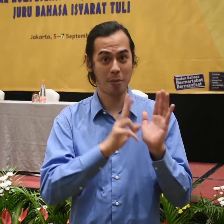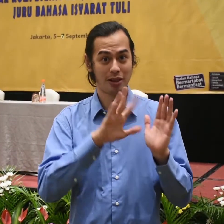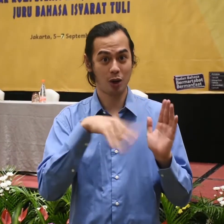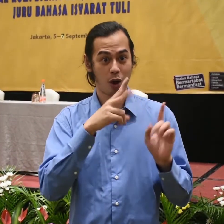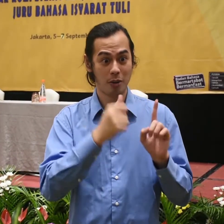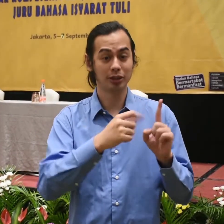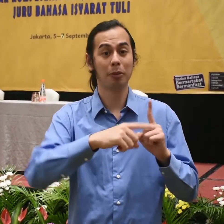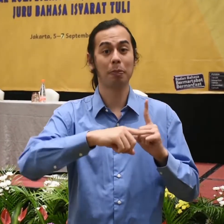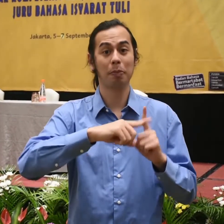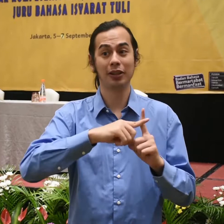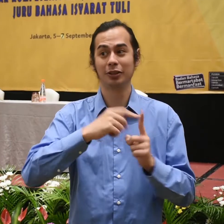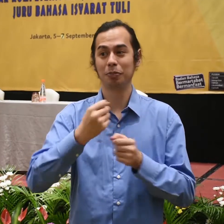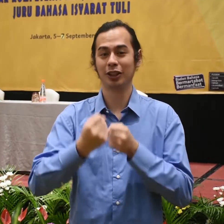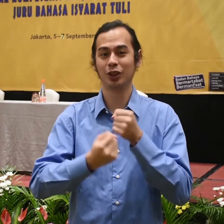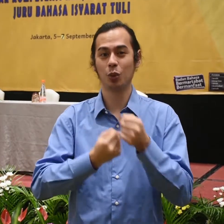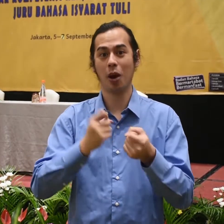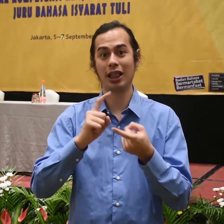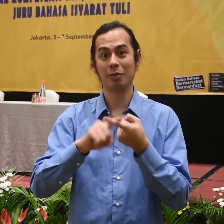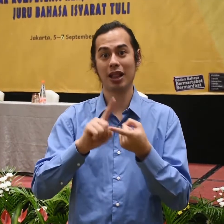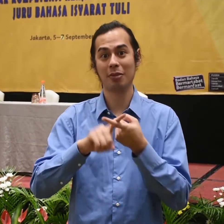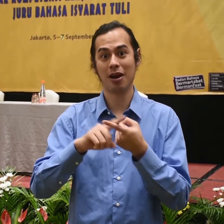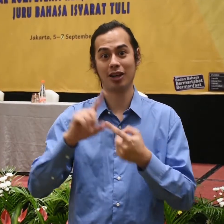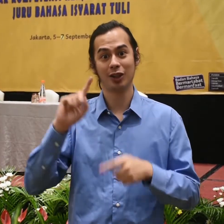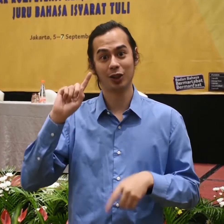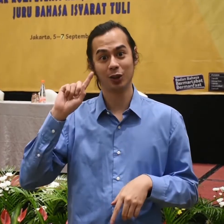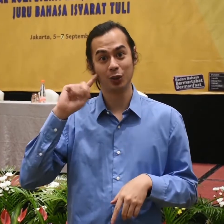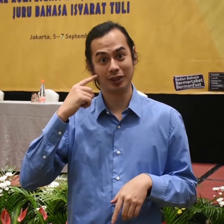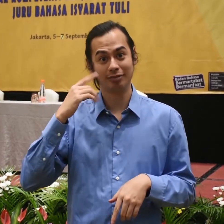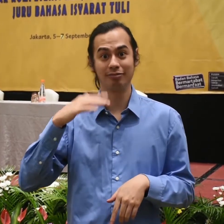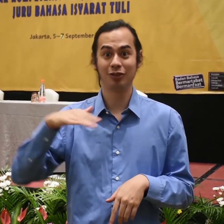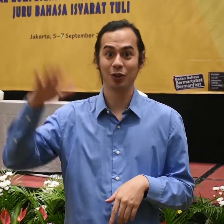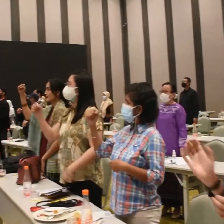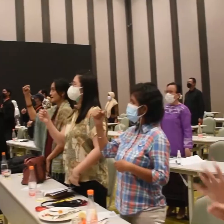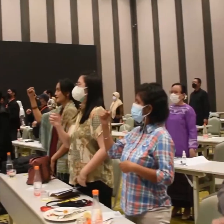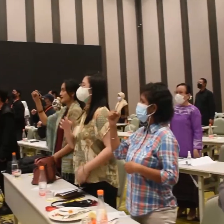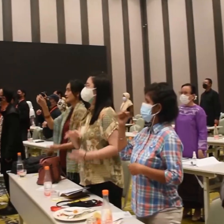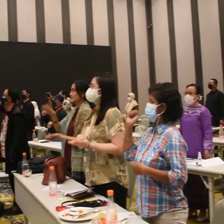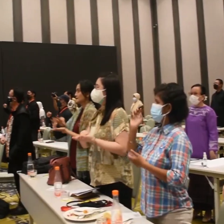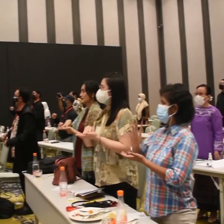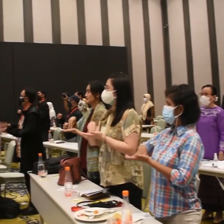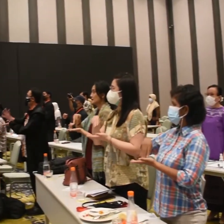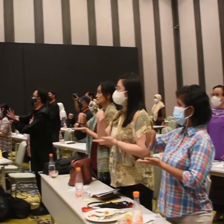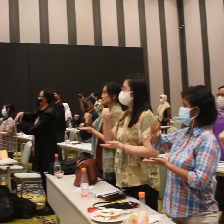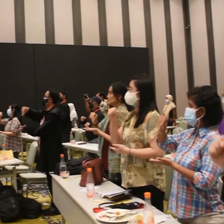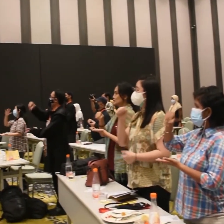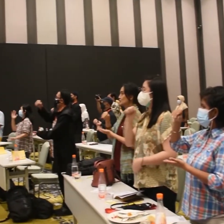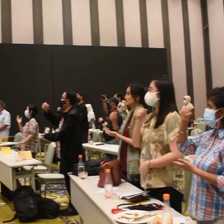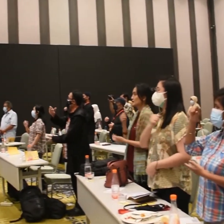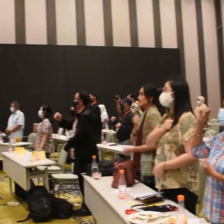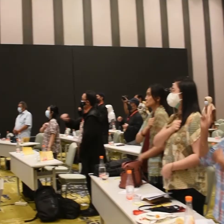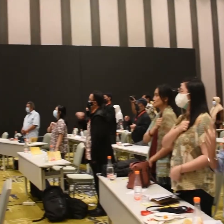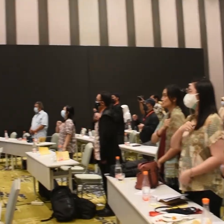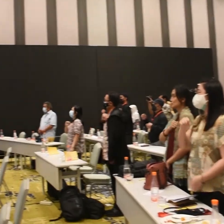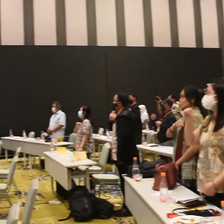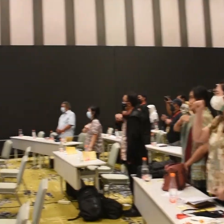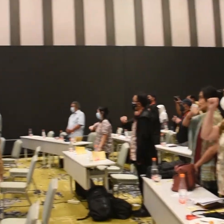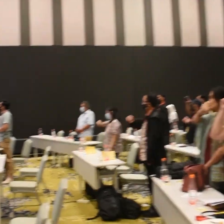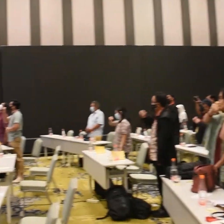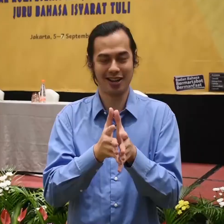Alhamdulillah ketika Undang-Undang Nomor 8 Tahun 2016 dan teman-teman tuli muda bekerja sama untuk mensosialisasikan